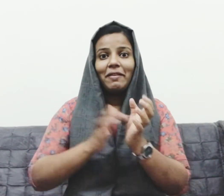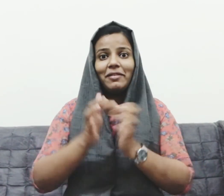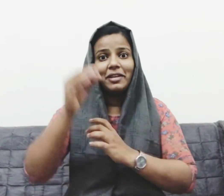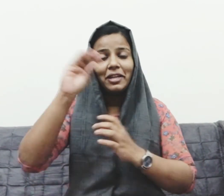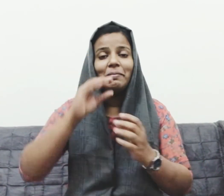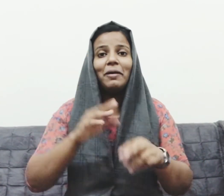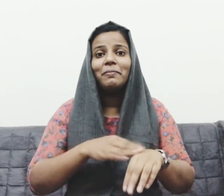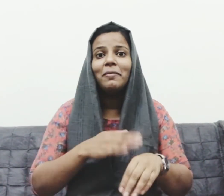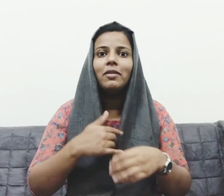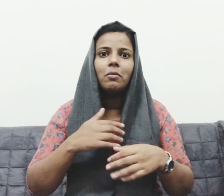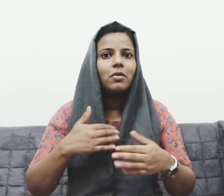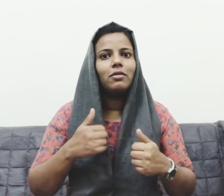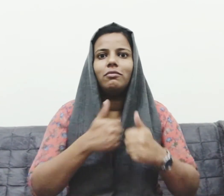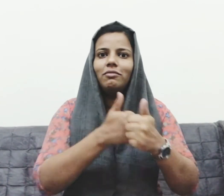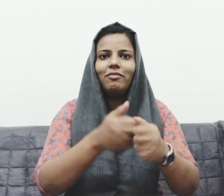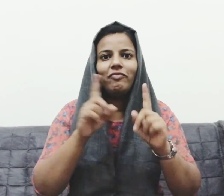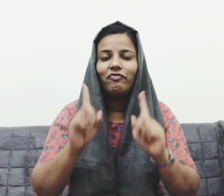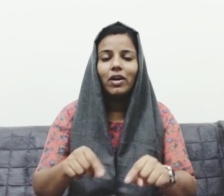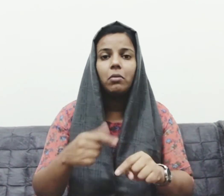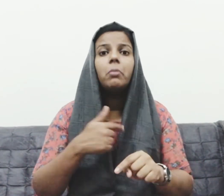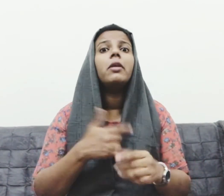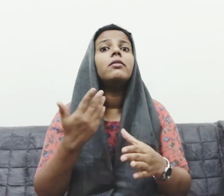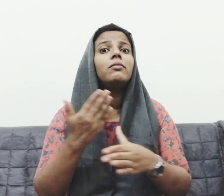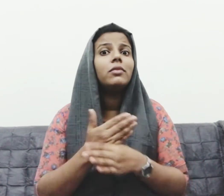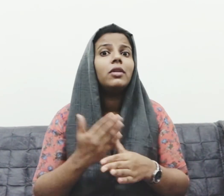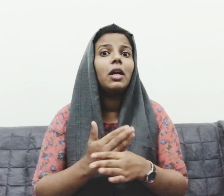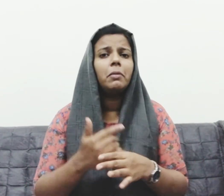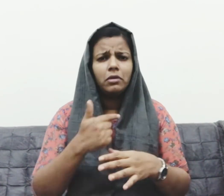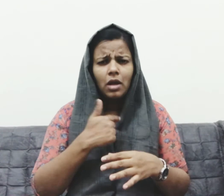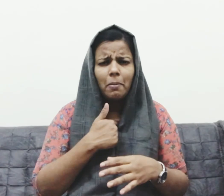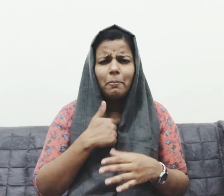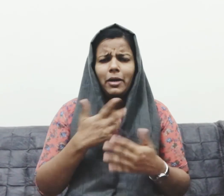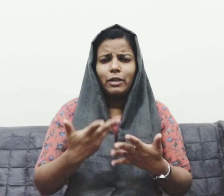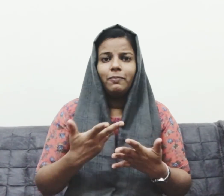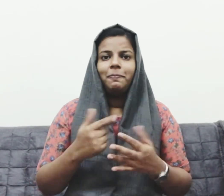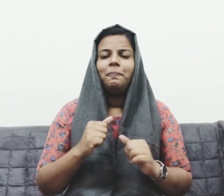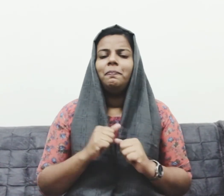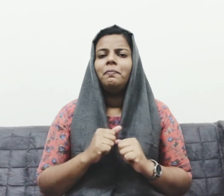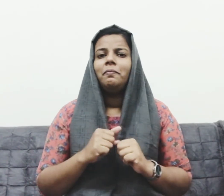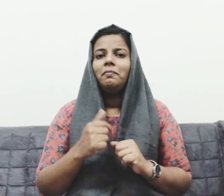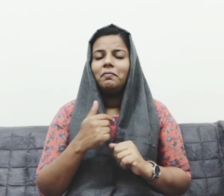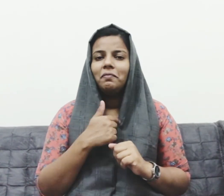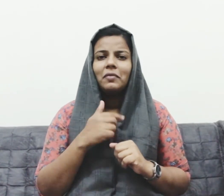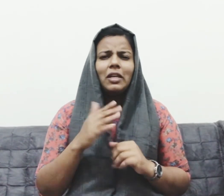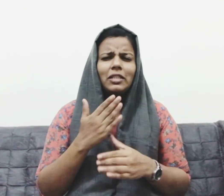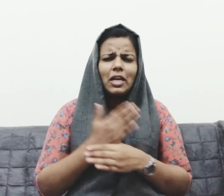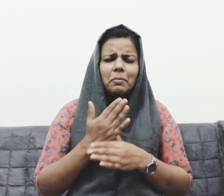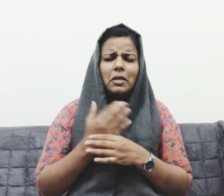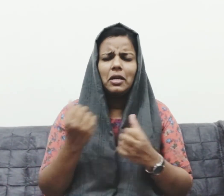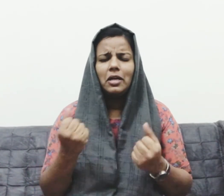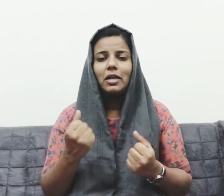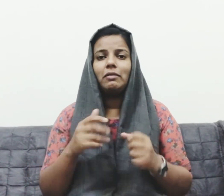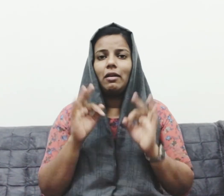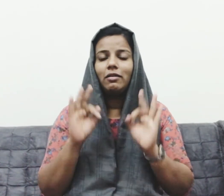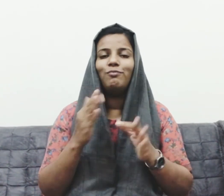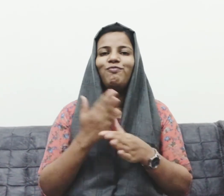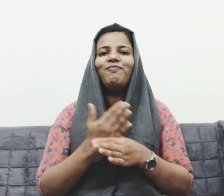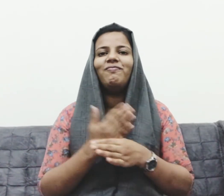അനുഭവിച്ചു, അവൻ മുന്നോട്ട് പോകാനുള്ളത്. അപ്പം നമ്മൾ എന്ത് ചെയ്തേക്കണം? നമ്മുടെ ഭാഗത്തു നിന്ന് നമുക്ക് അവൻ ചെയ്യാവുന്ന കാര്യങ്ങളൊക്കെ നമ്മൾ ചെയ്തോളും.